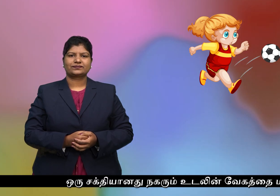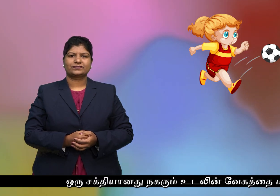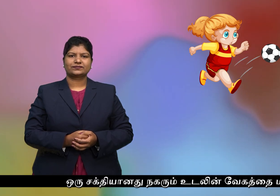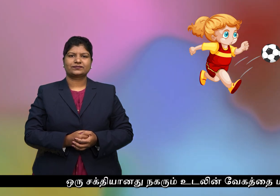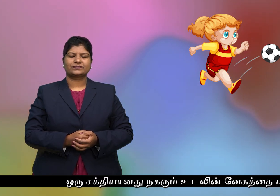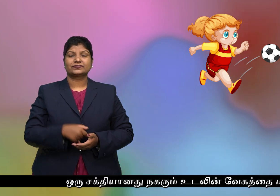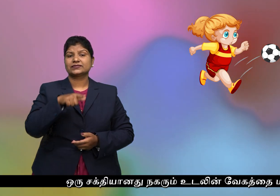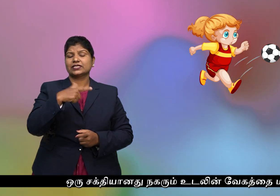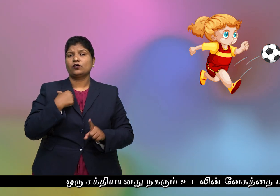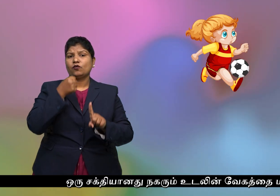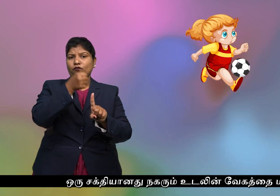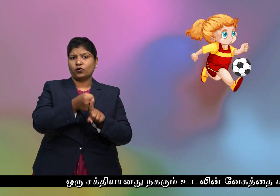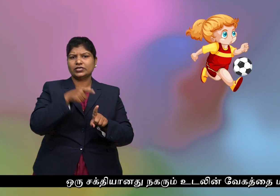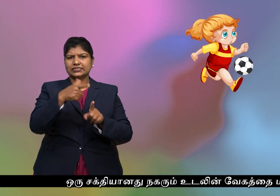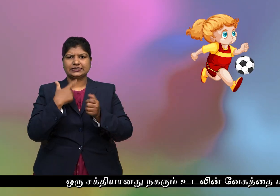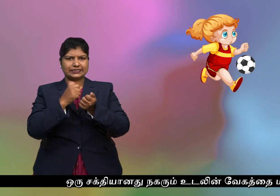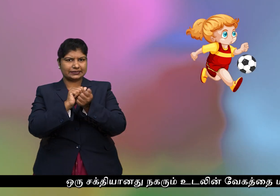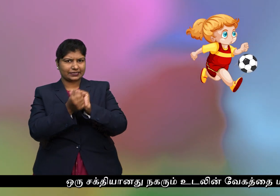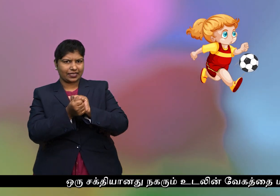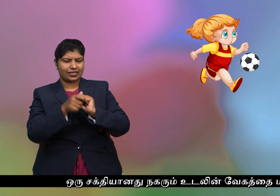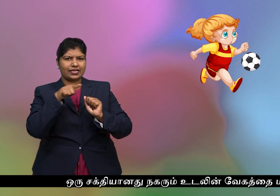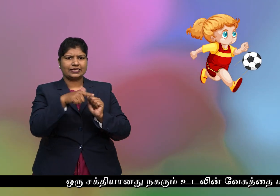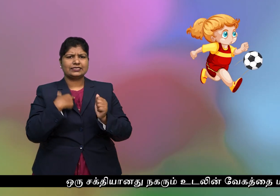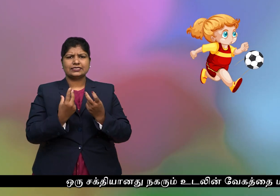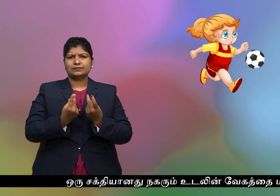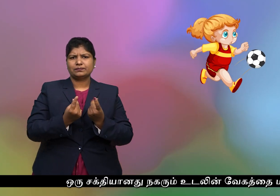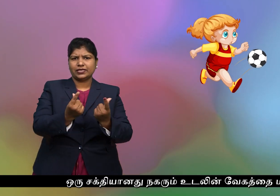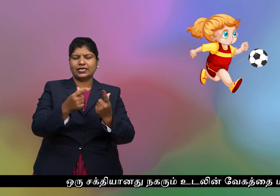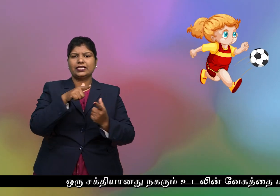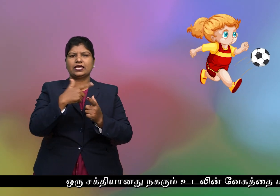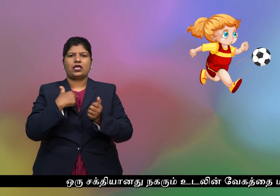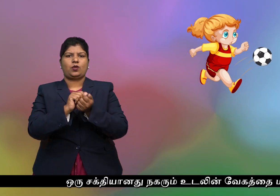ஒரு விசையானது நகரும் உடலின் வேகத்தை மாற்றும்.